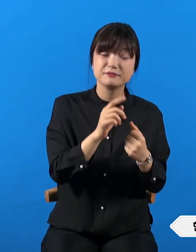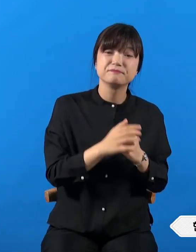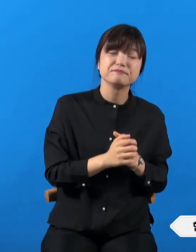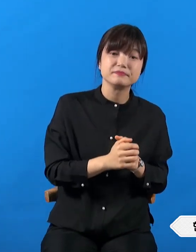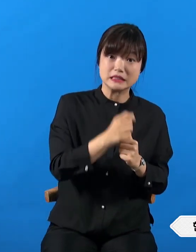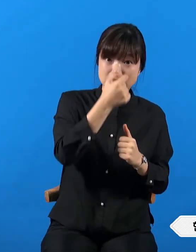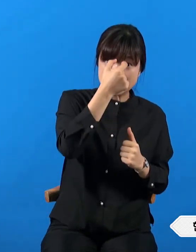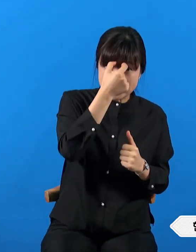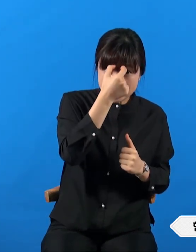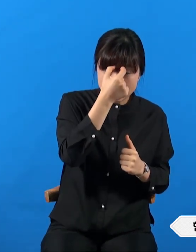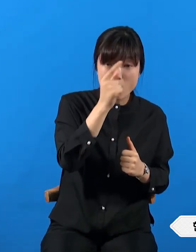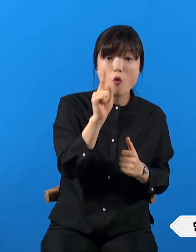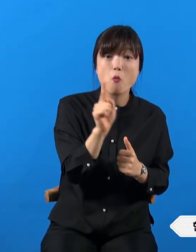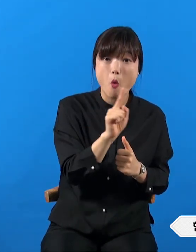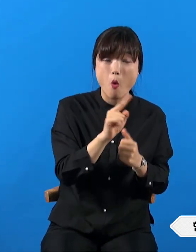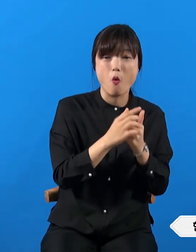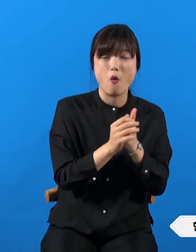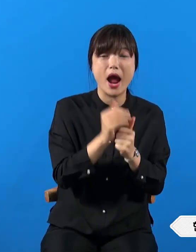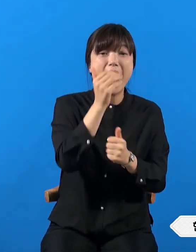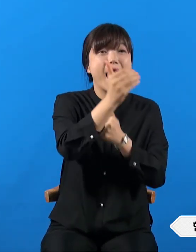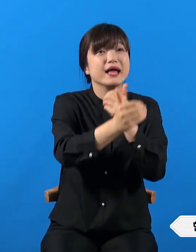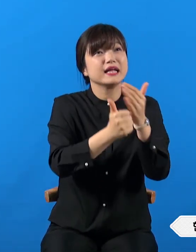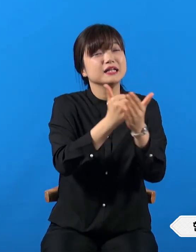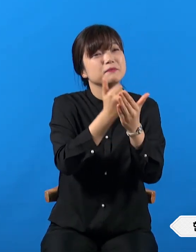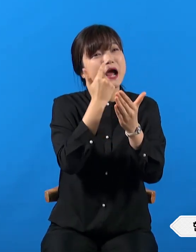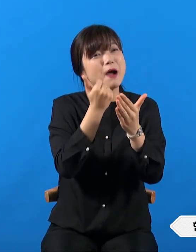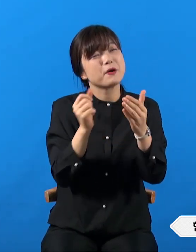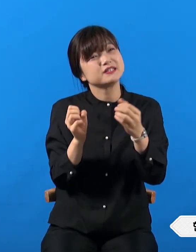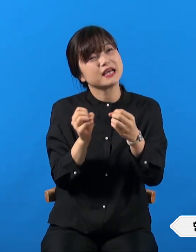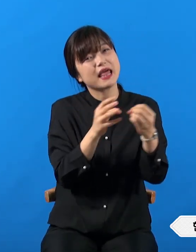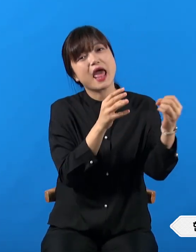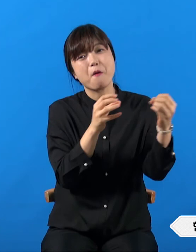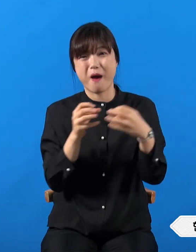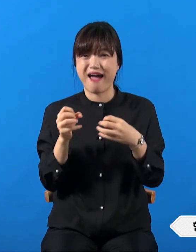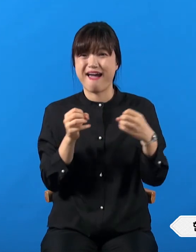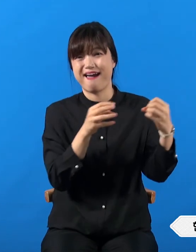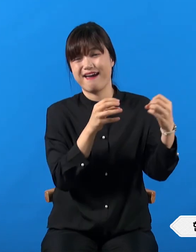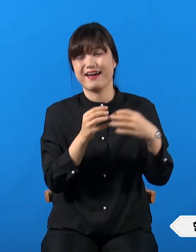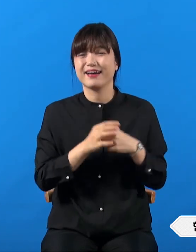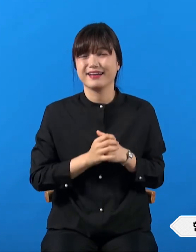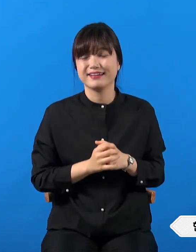첫째는, 기도는 하늘 아버지와의 대화입니다.